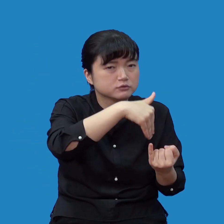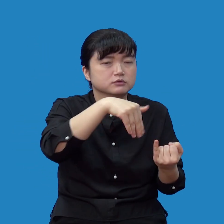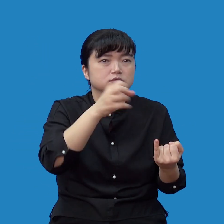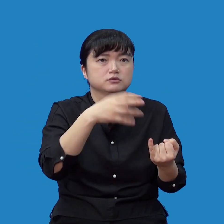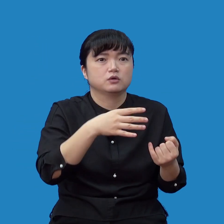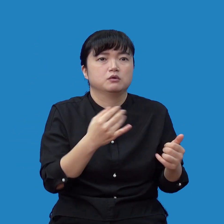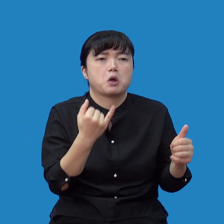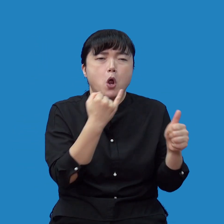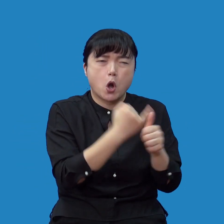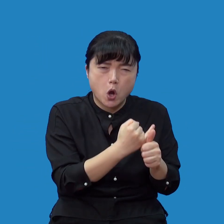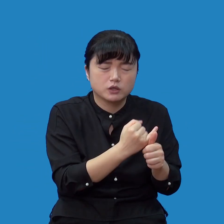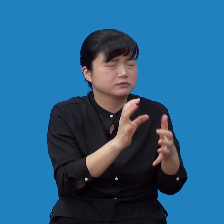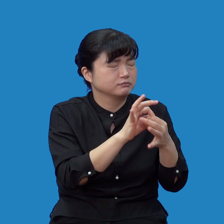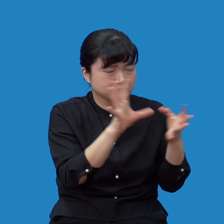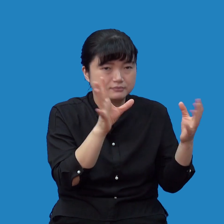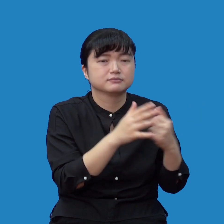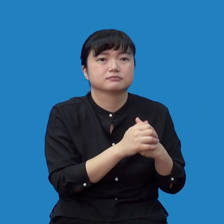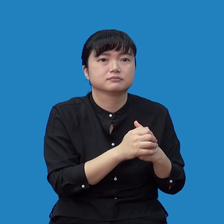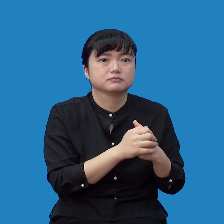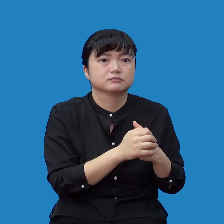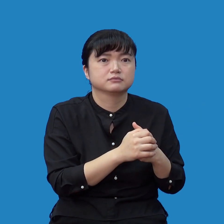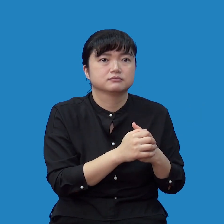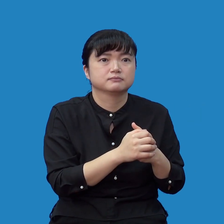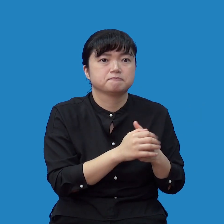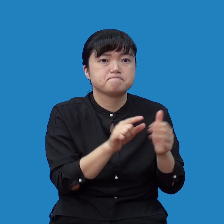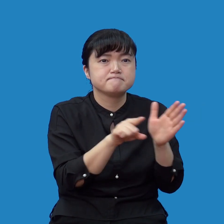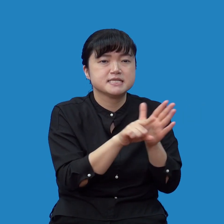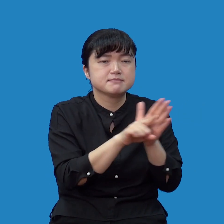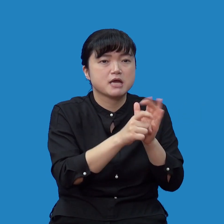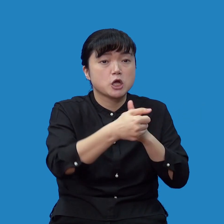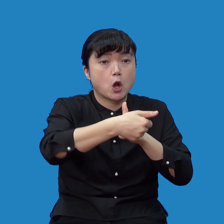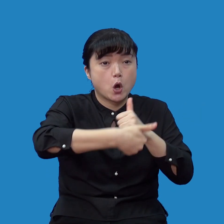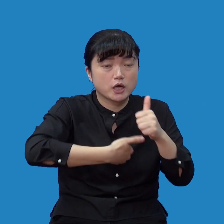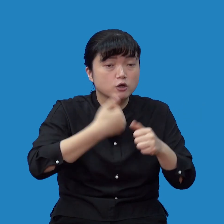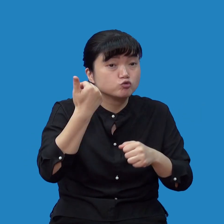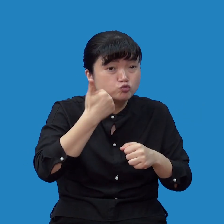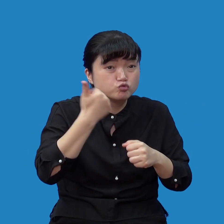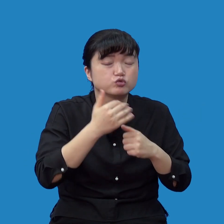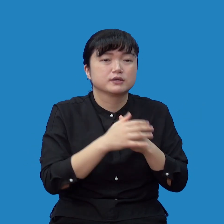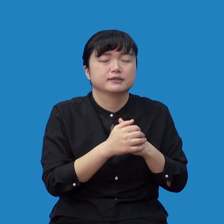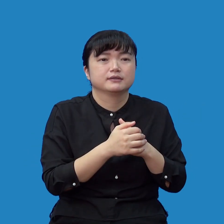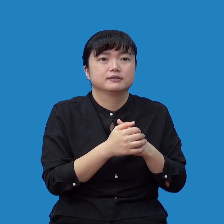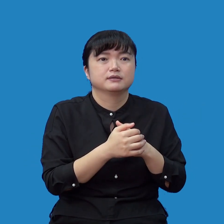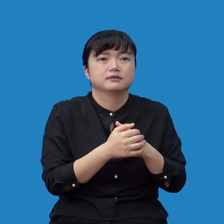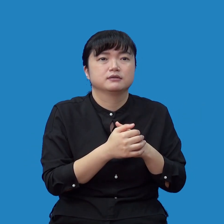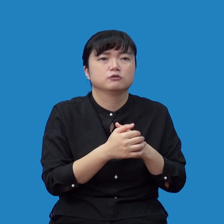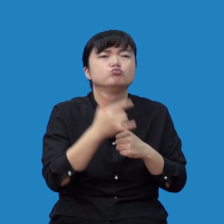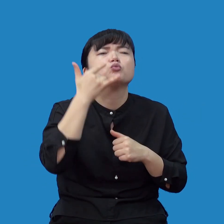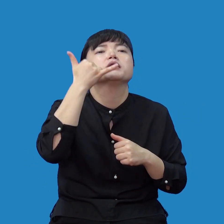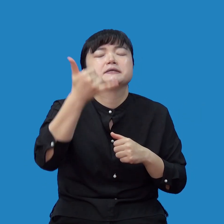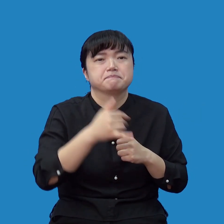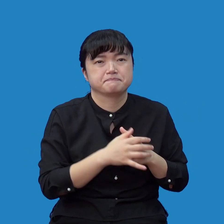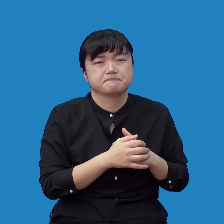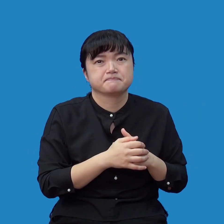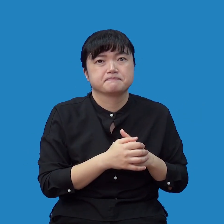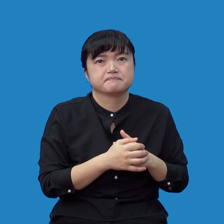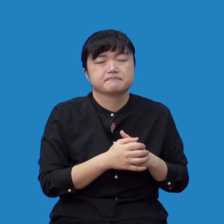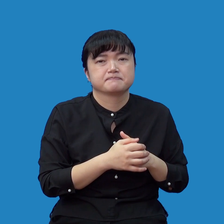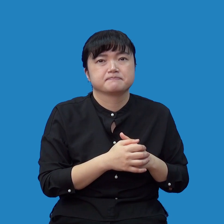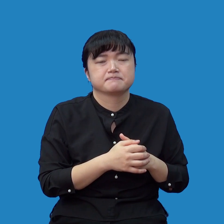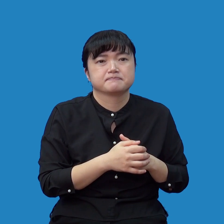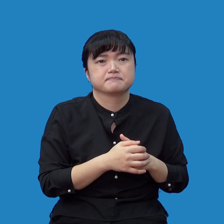상관없습니다. 그냥 신앙의 영향력에 가장 큰 사람은 바로 부모입니다.